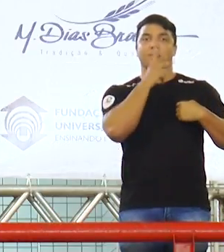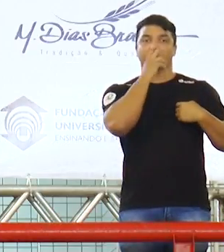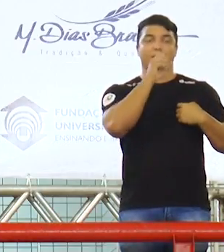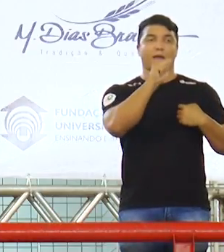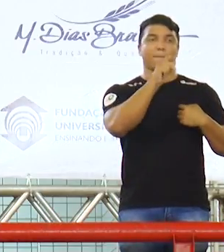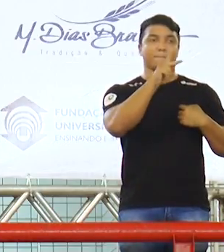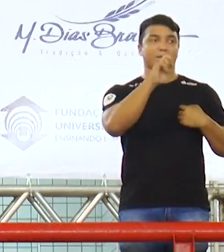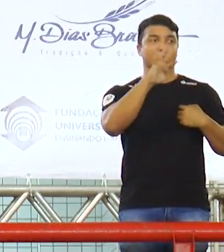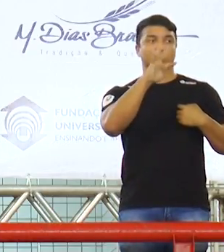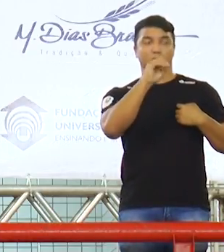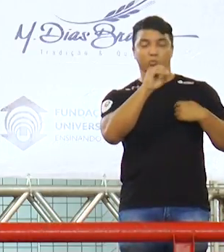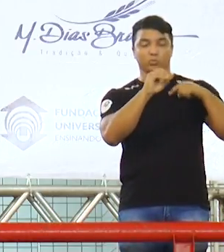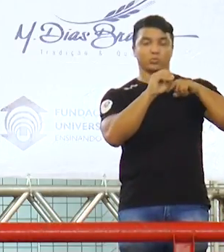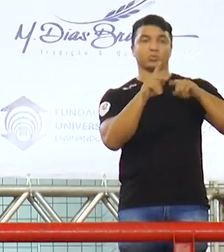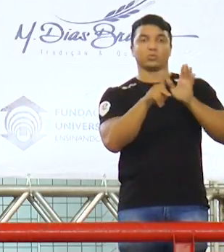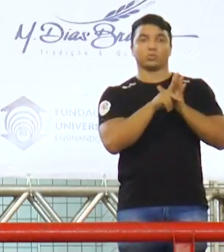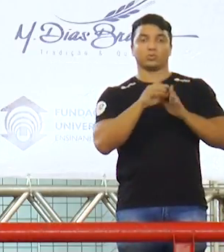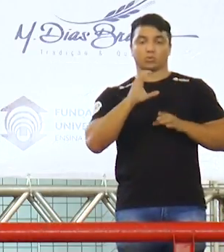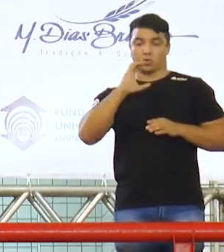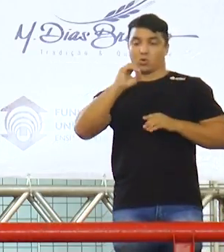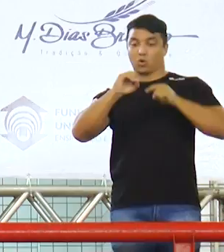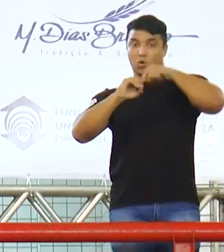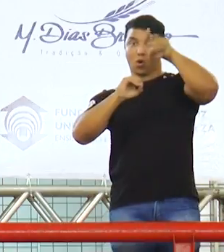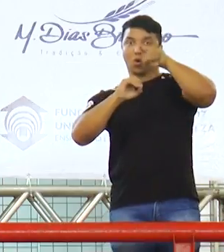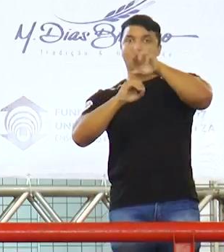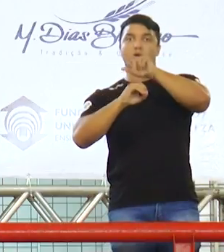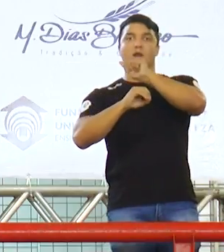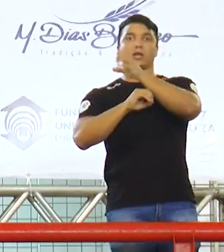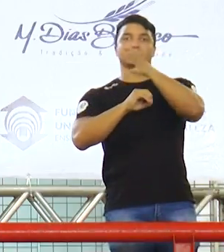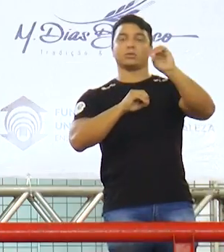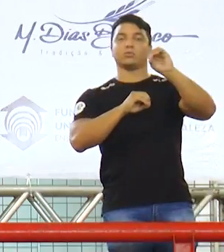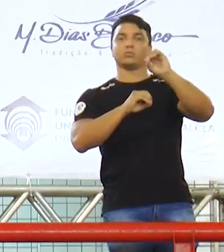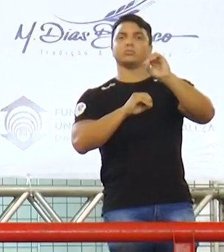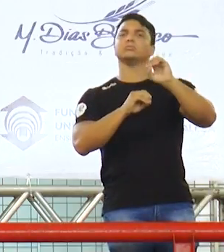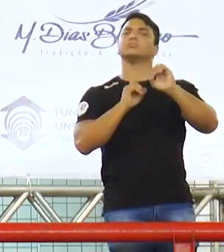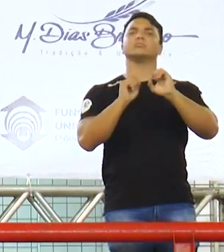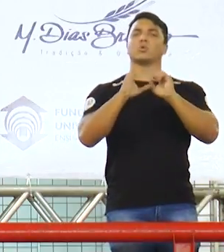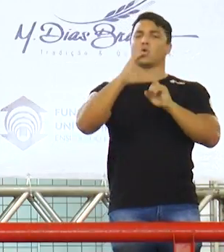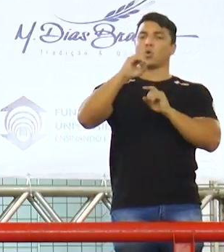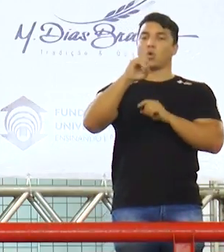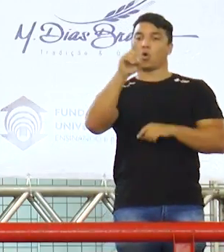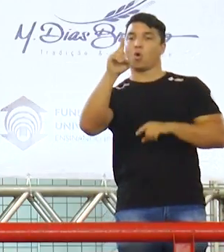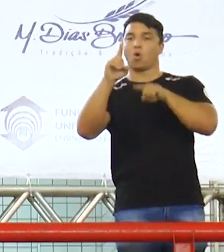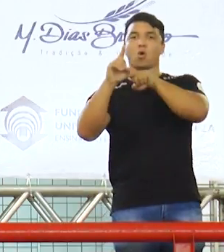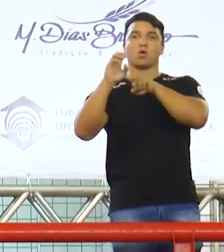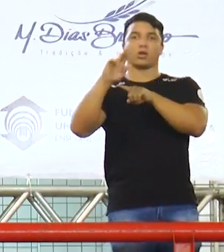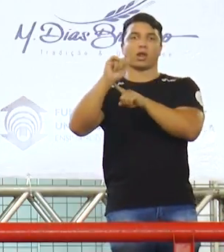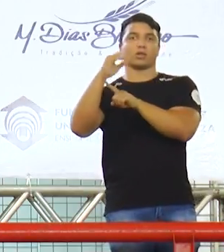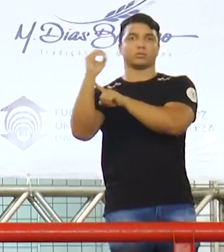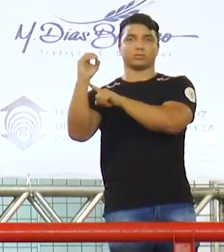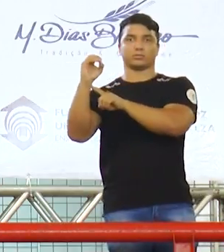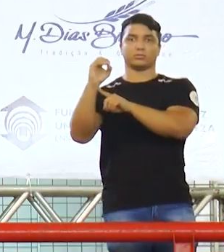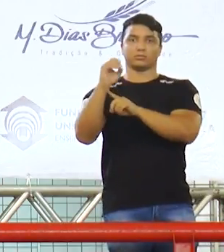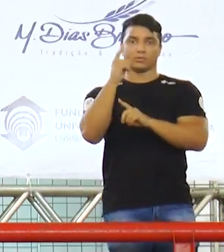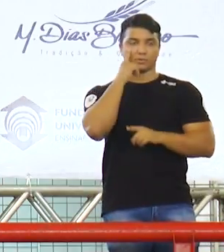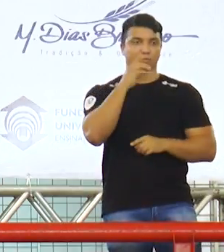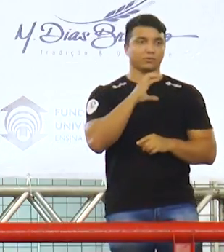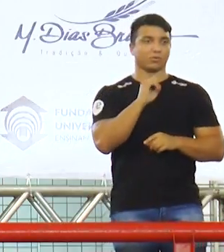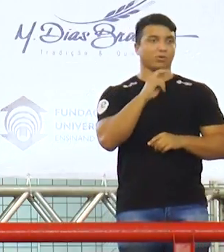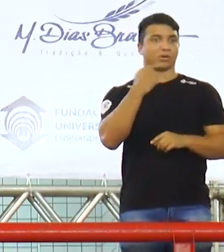tá? Aperto no coração. Você fala coração.